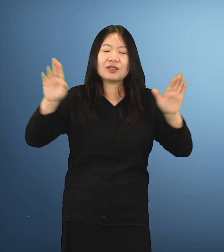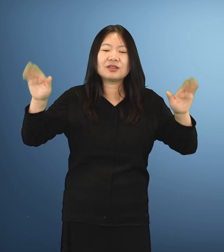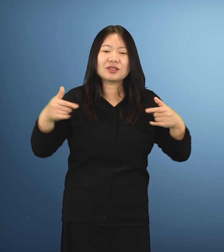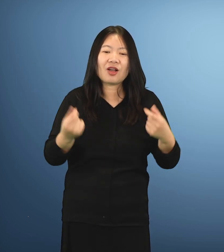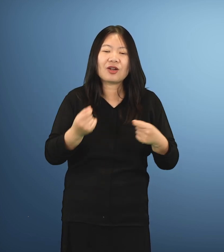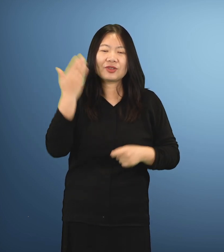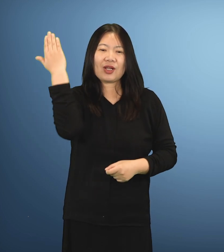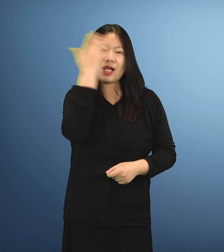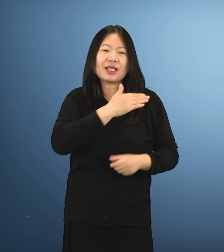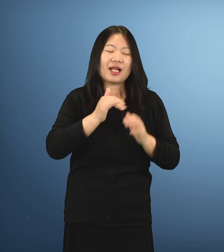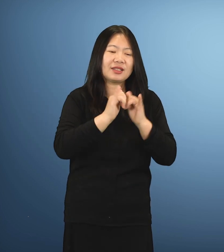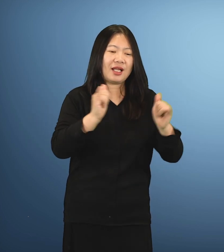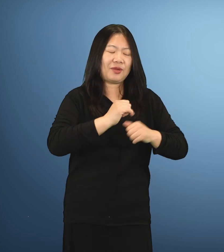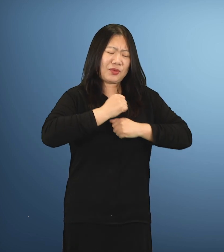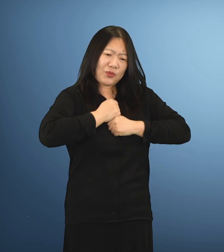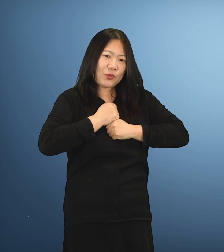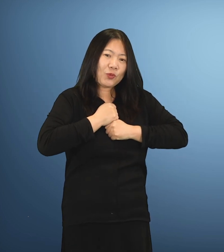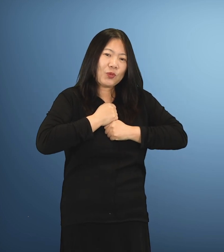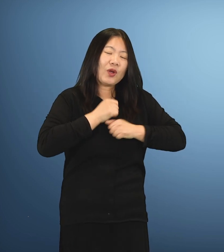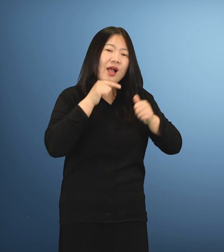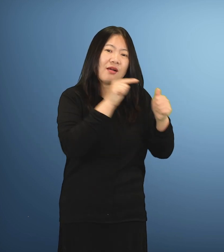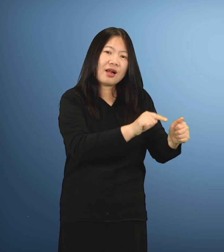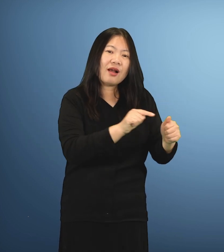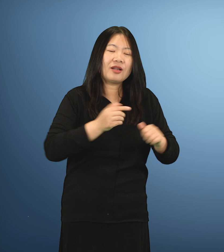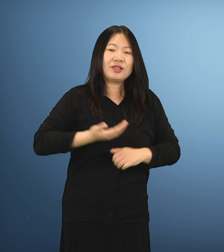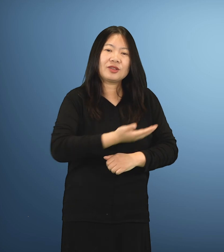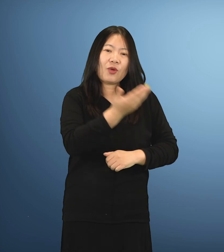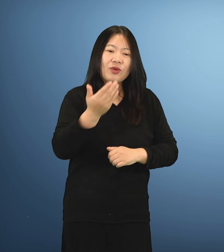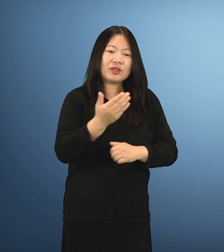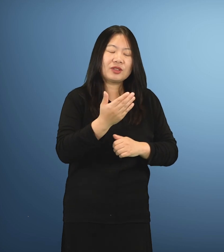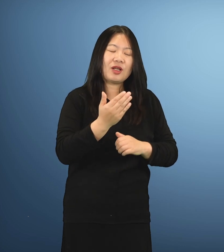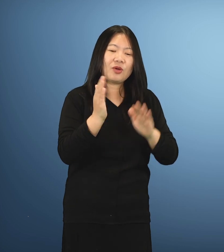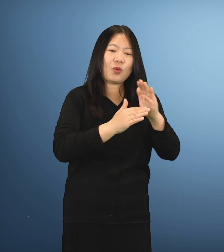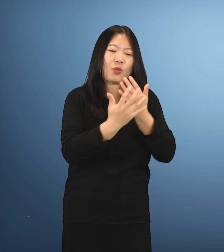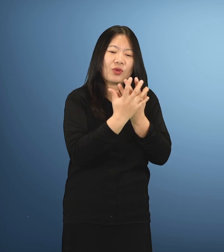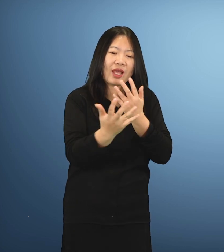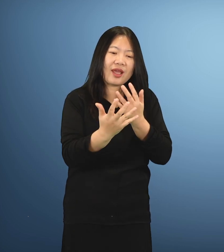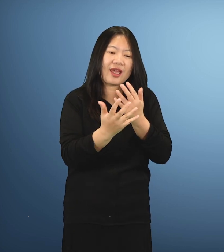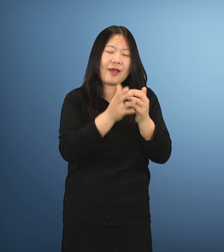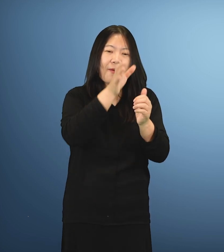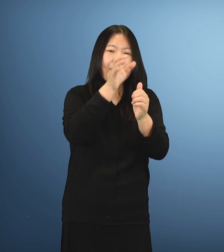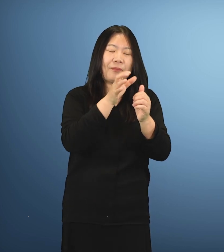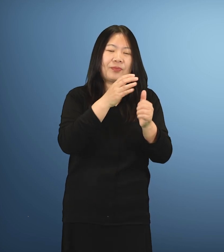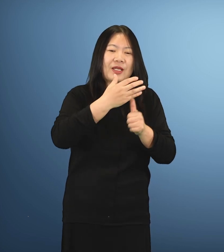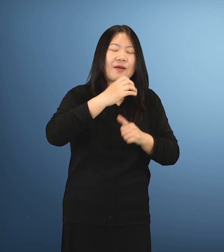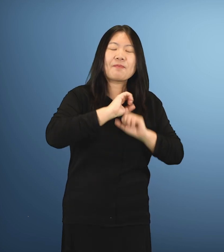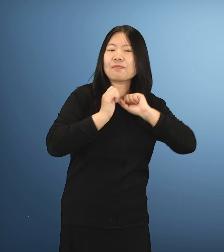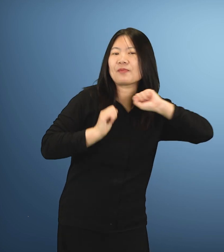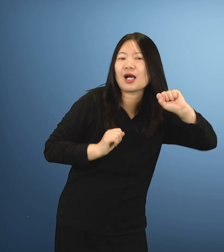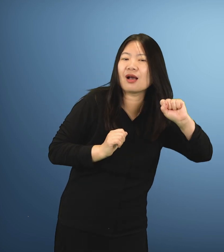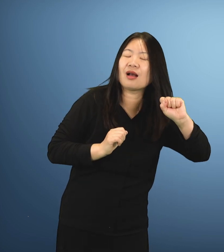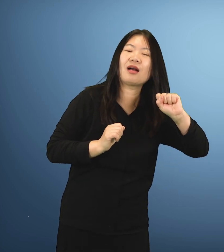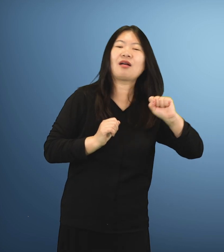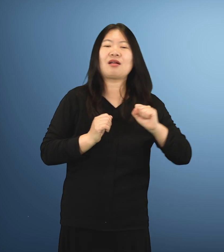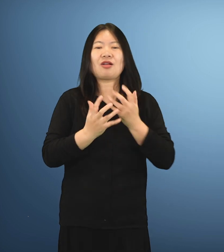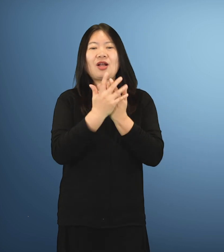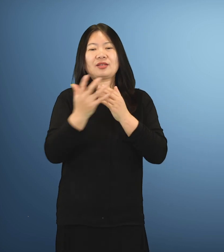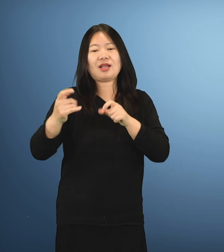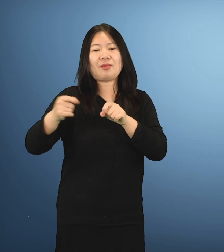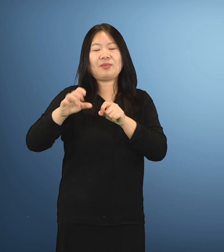그들이 너희를 공에 넘겨주겠고 해당해서 채찍질할 것이고. 자, 여러분 잠깐 앞을